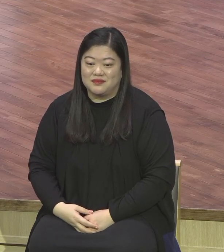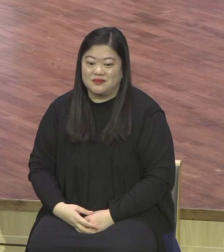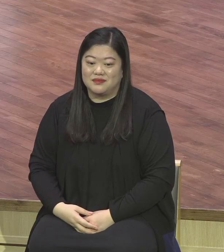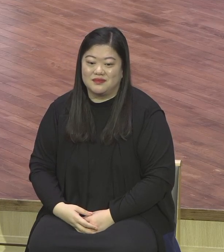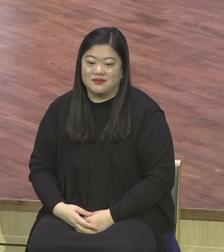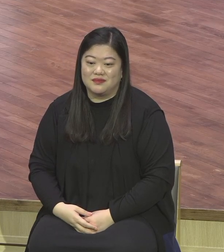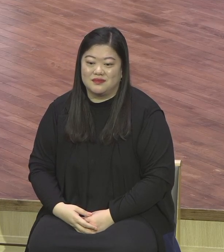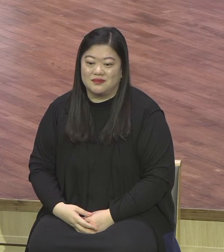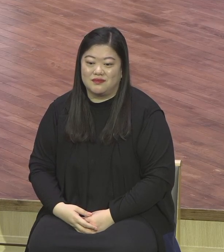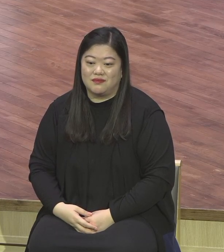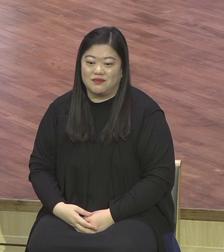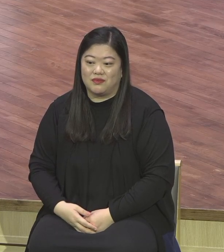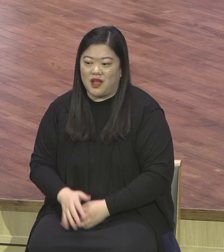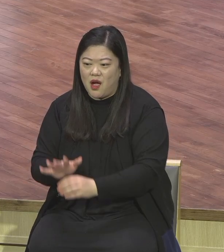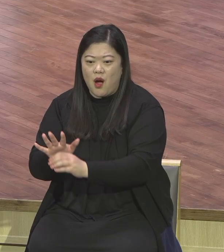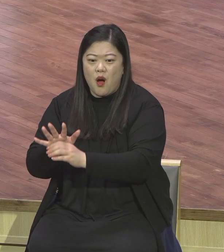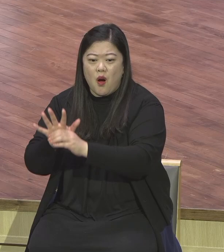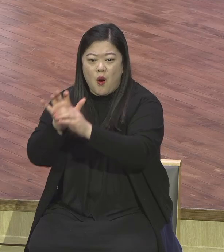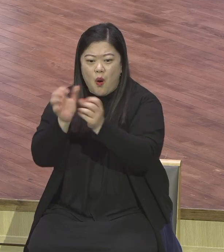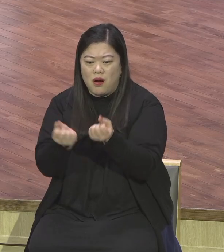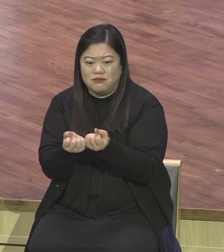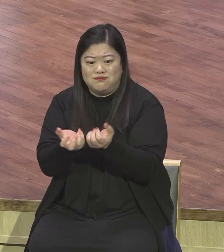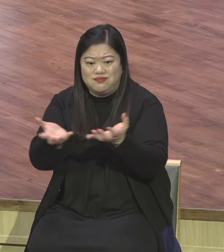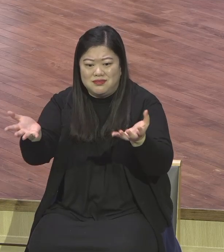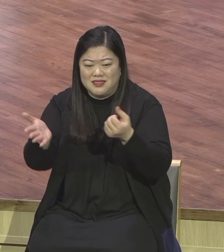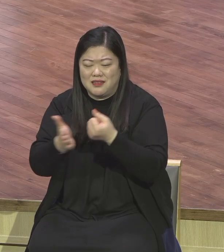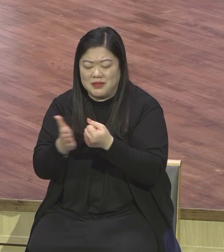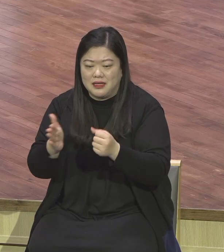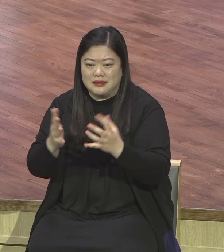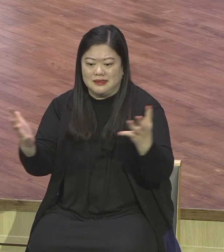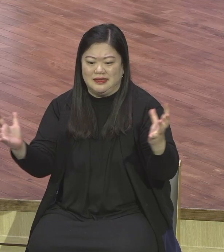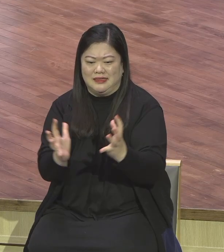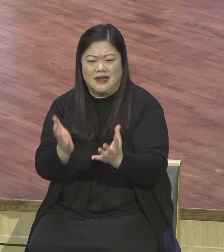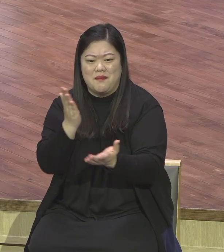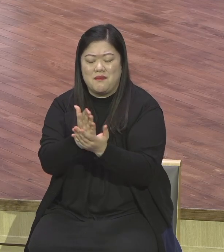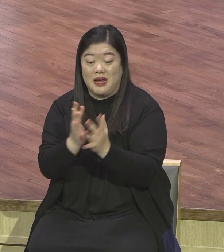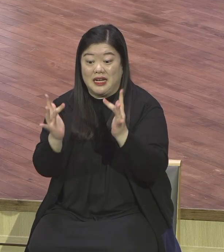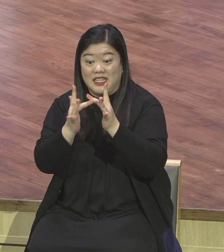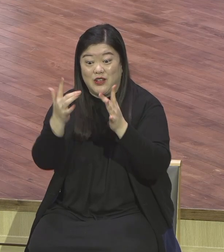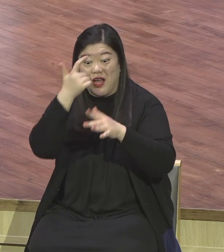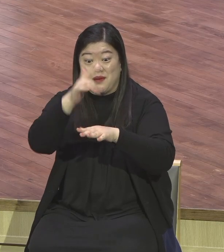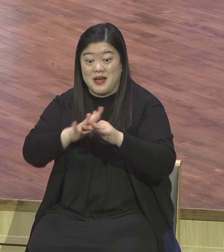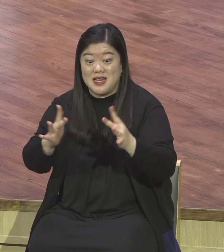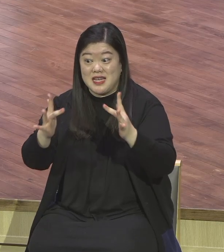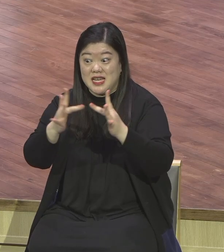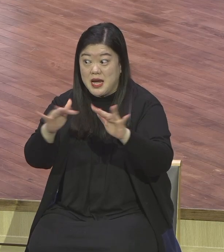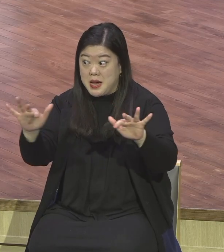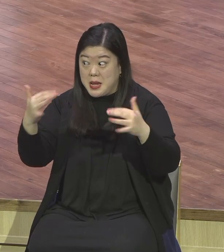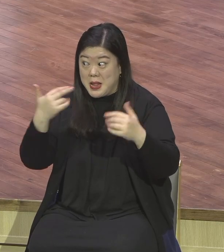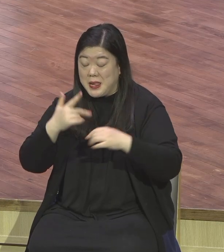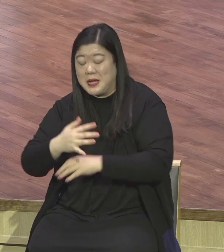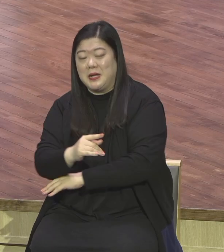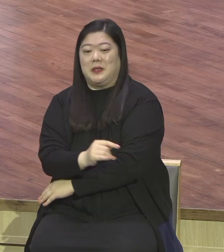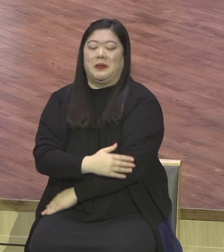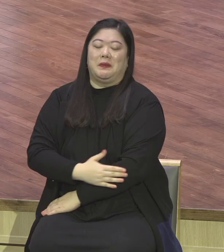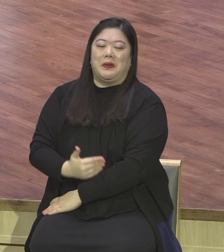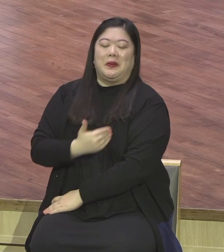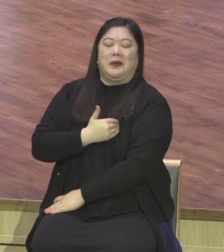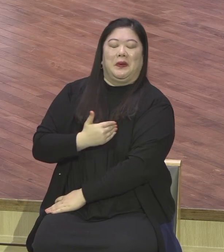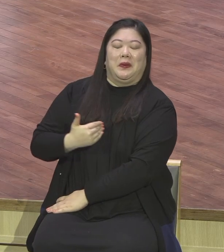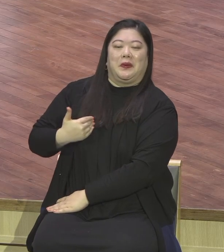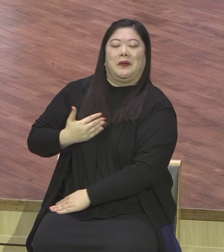대면 예배가 중단되었다가 다시 회복되니까 코로나 전보다 더 그렇게